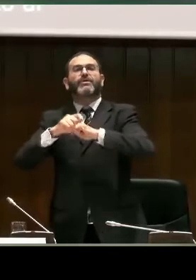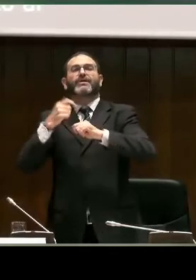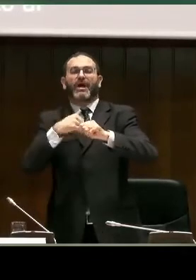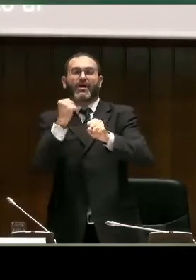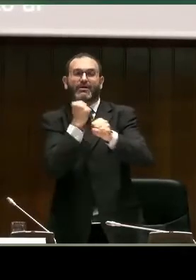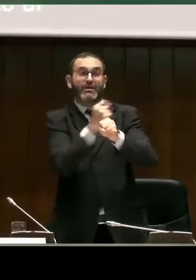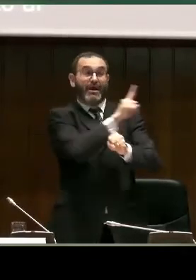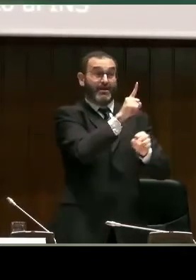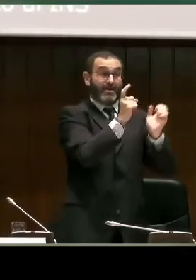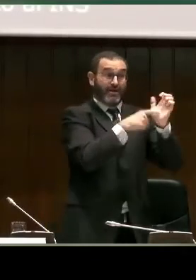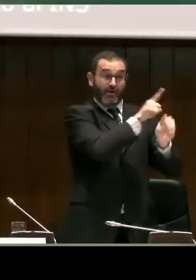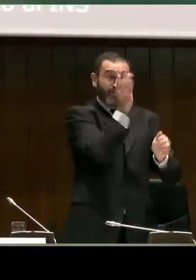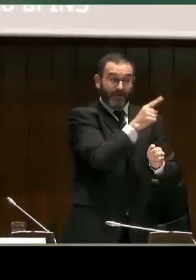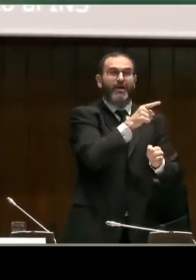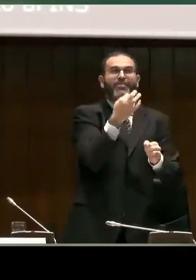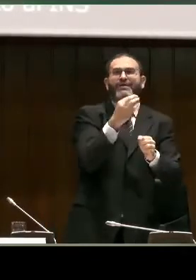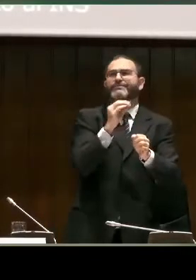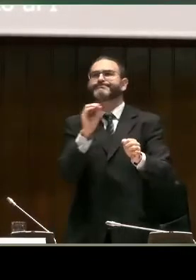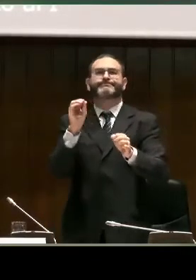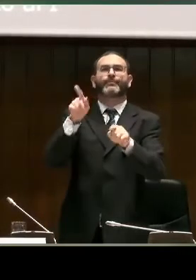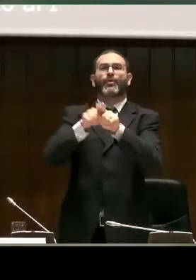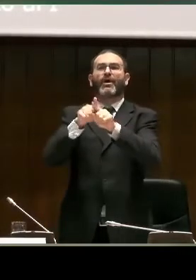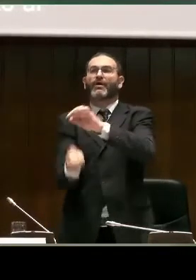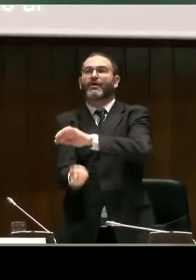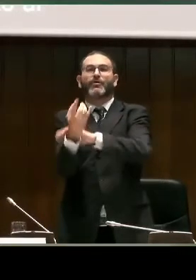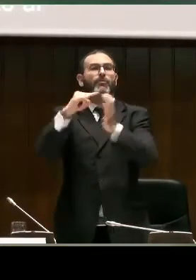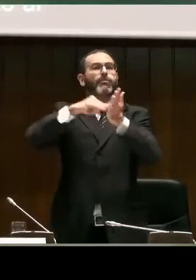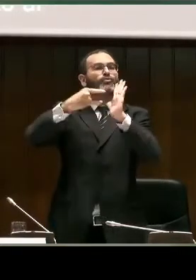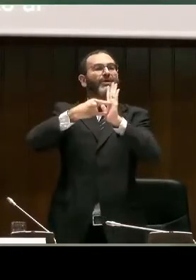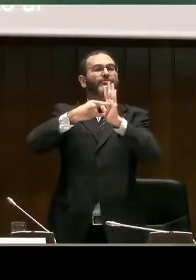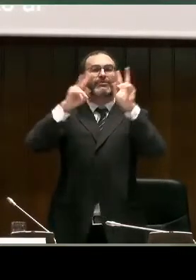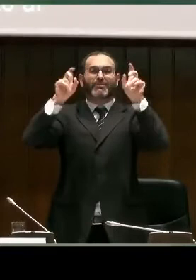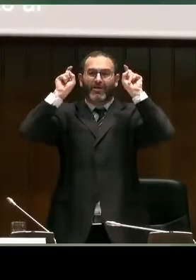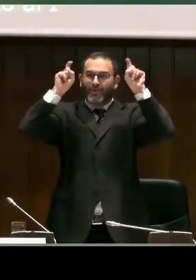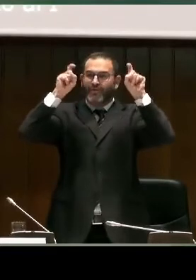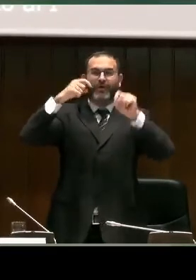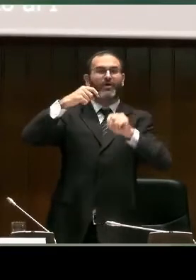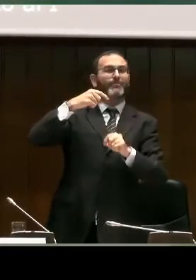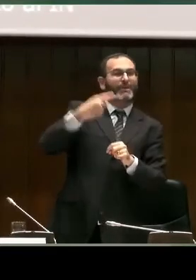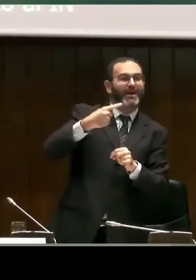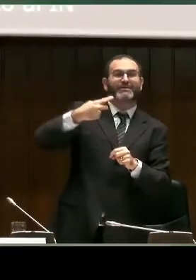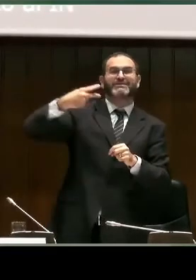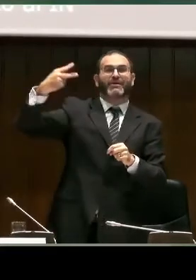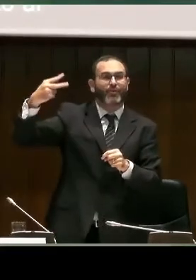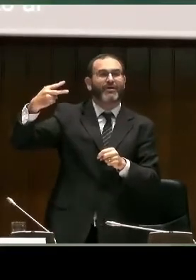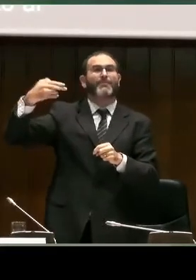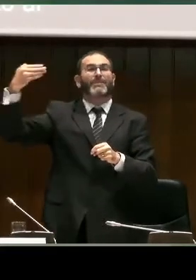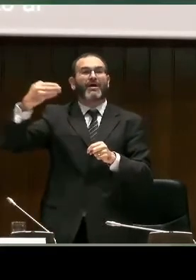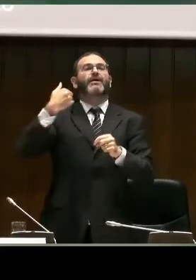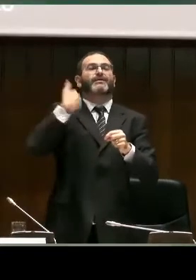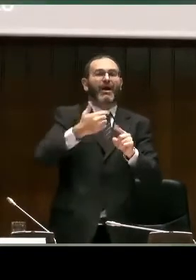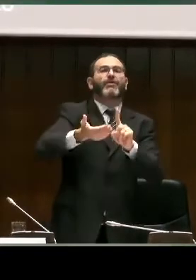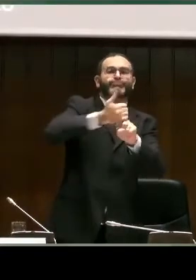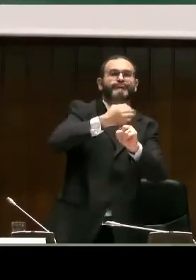Seguimos en el ámbito educativo. El movimiento asociativo, después de haber trabajado la ley autonómica, buscaba la creación de un proyecto educativo